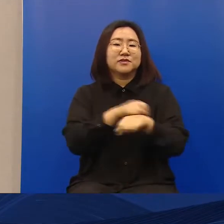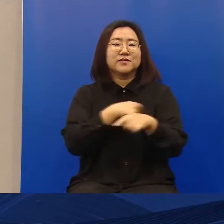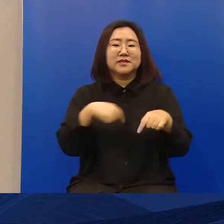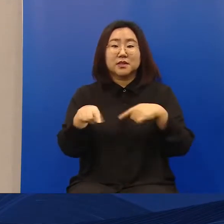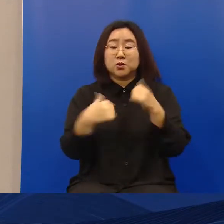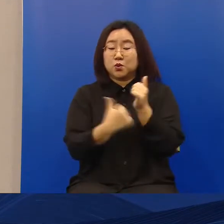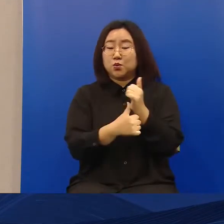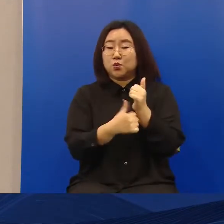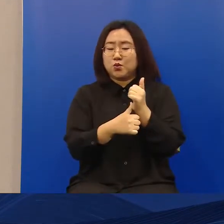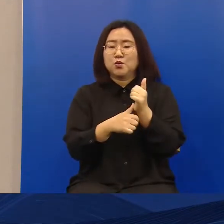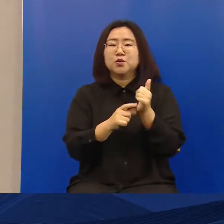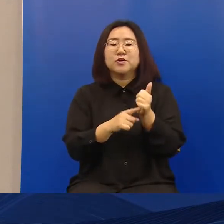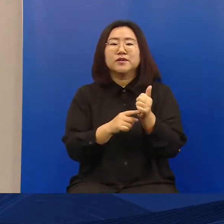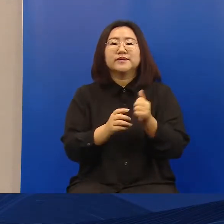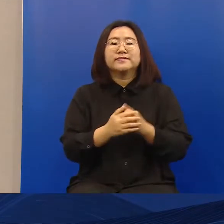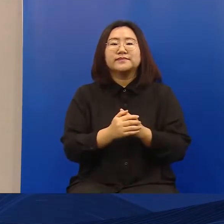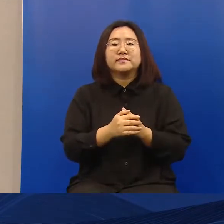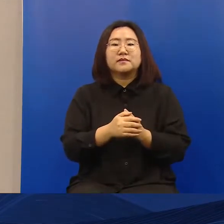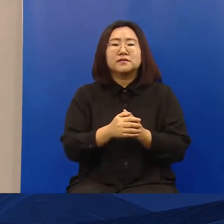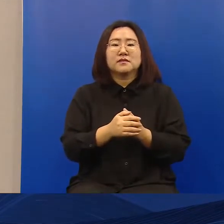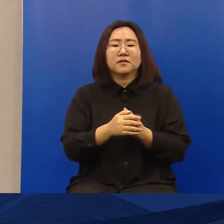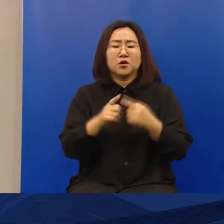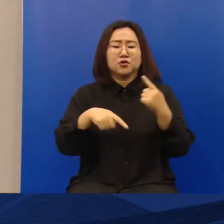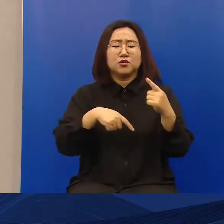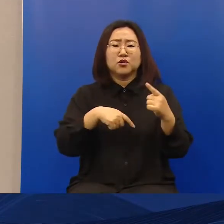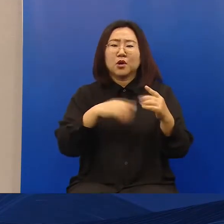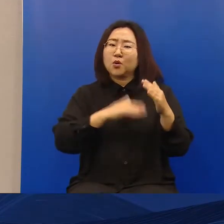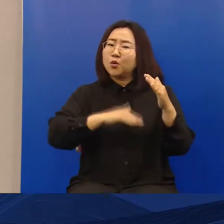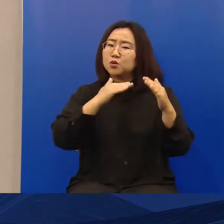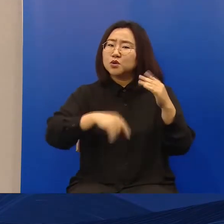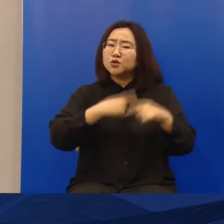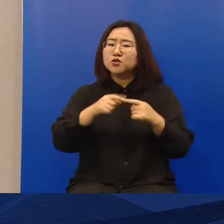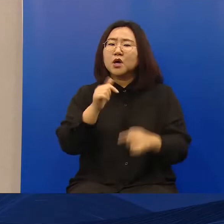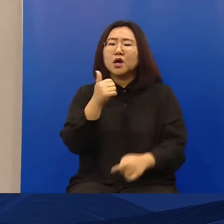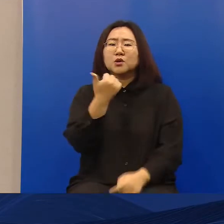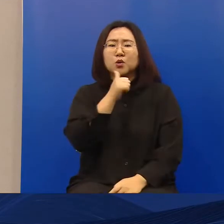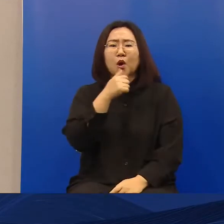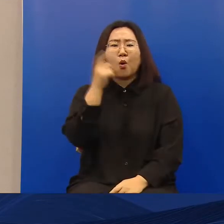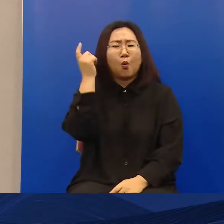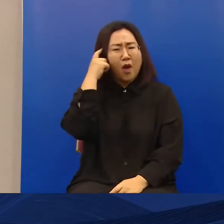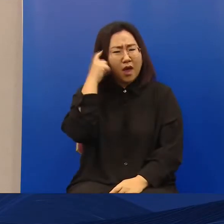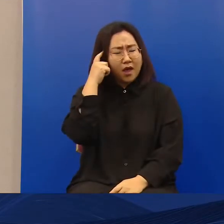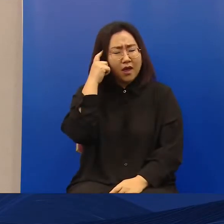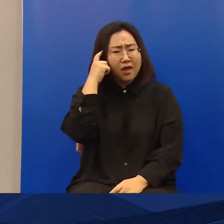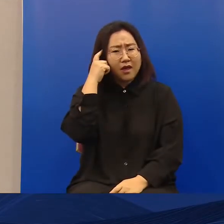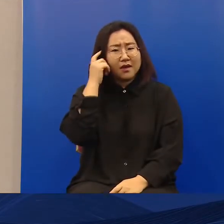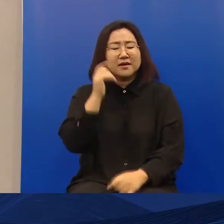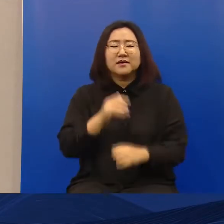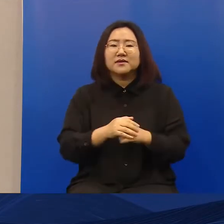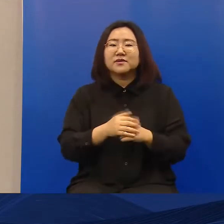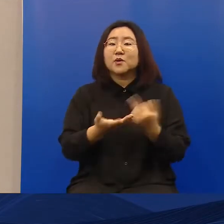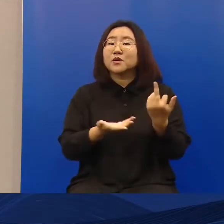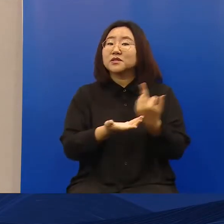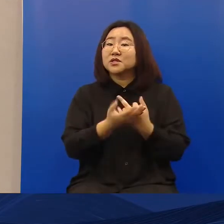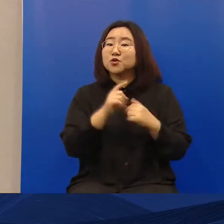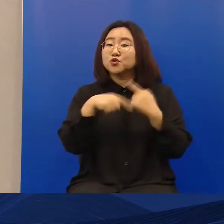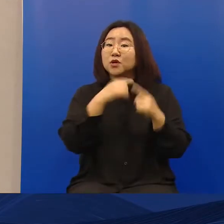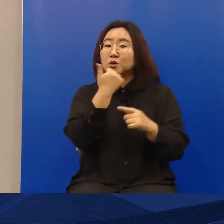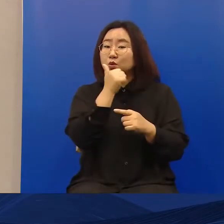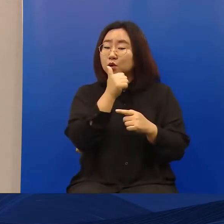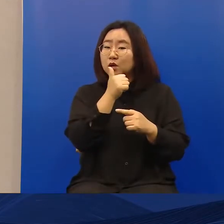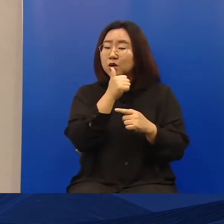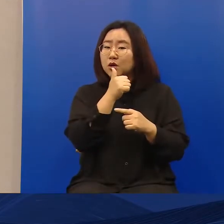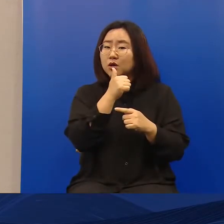제주특별자치도 정무부지사님께서 왜 공적 수호 통역인가? 제주도 공적 수호